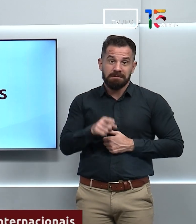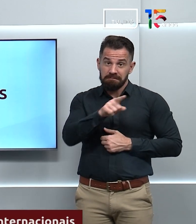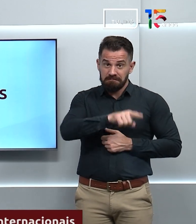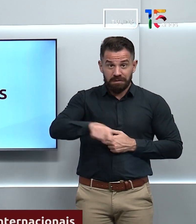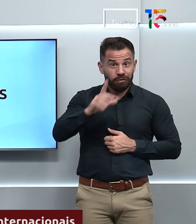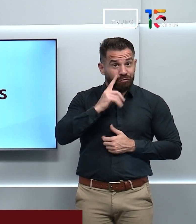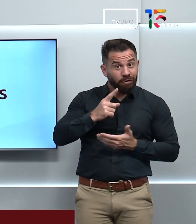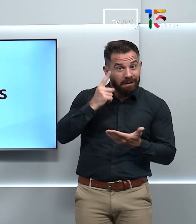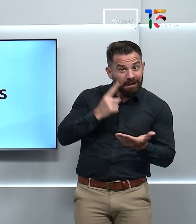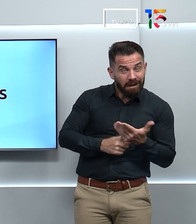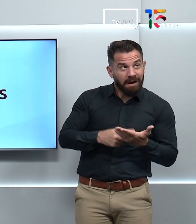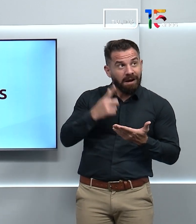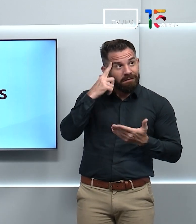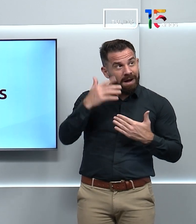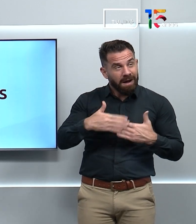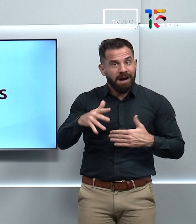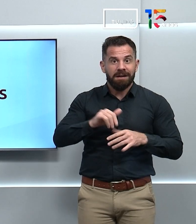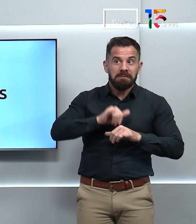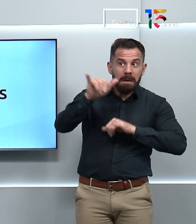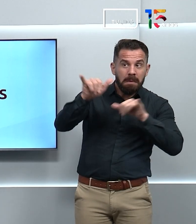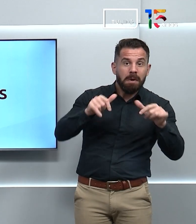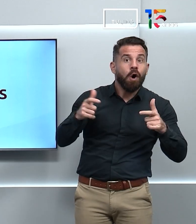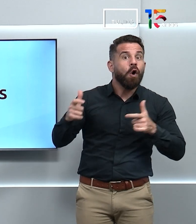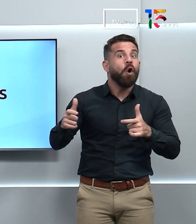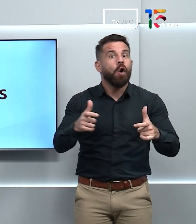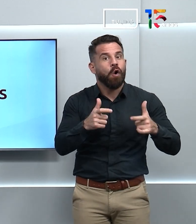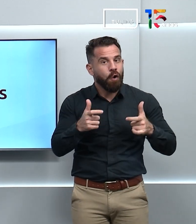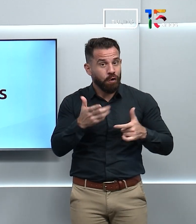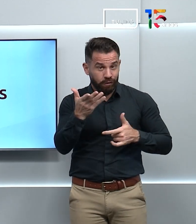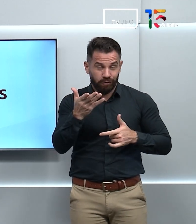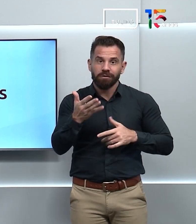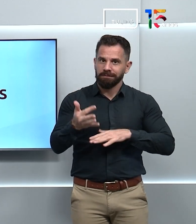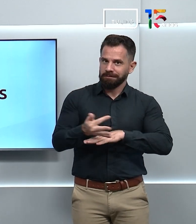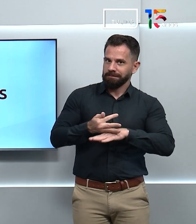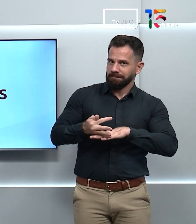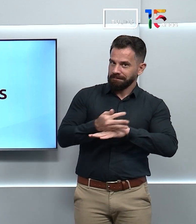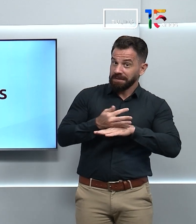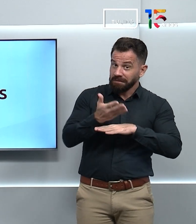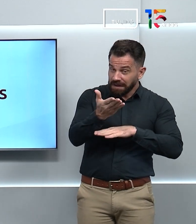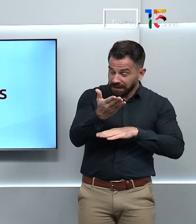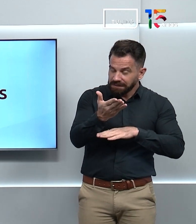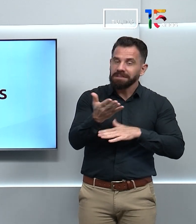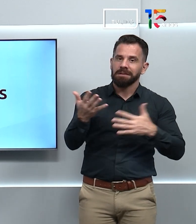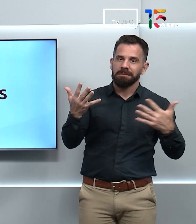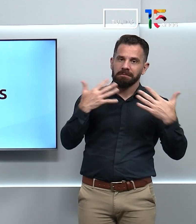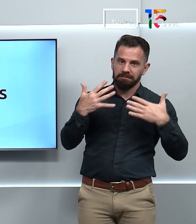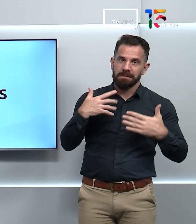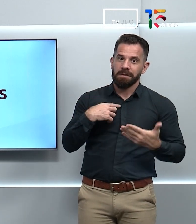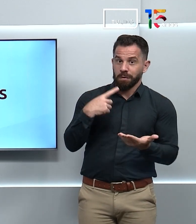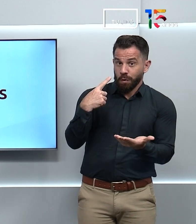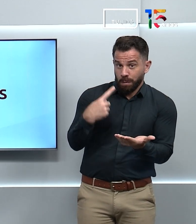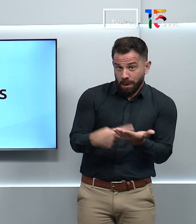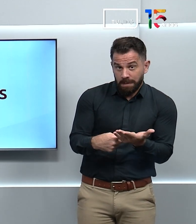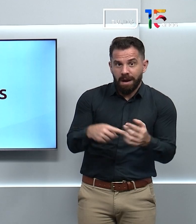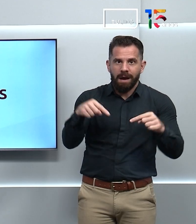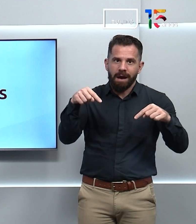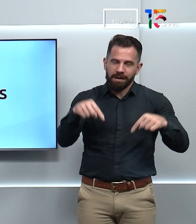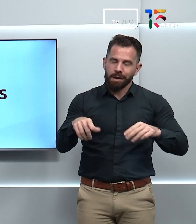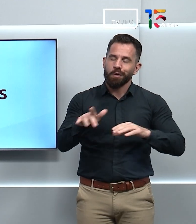já tem planos para o verão 2025? Vai viajar? Olha só, um compromisso que você já pode ter com a gente. Conexões vai